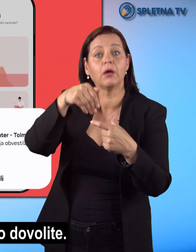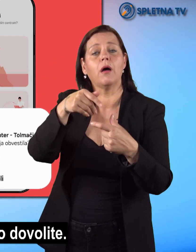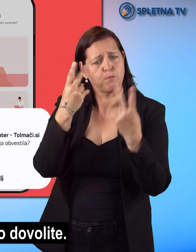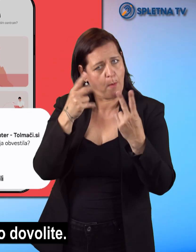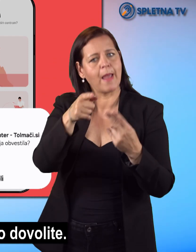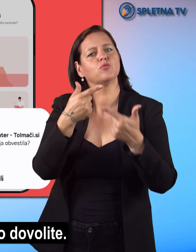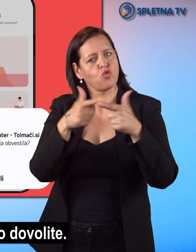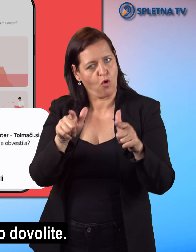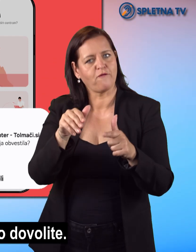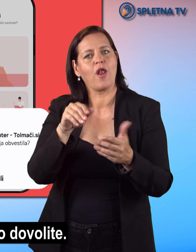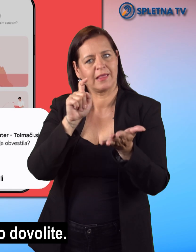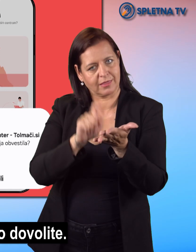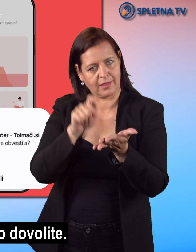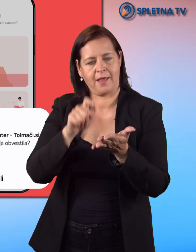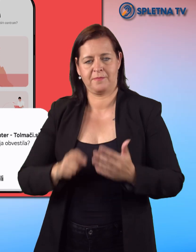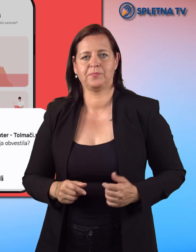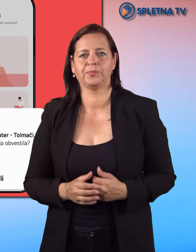dovolite.